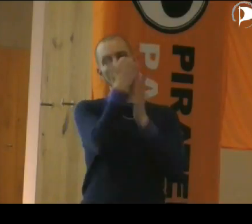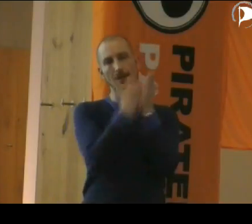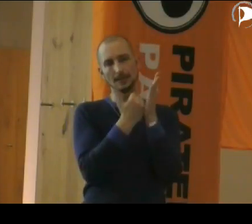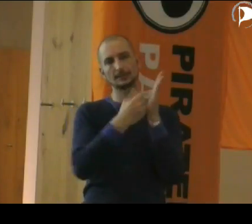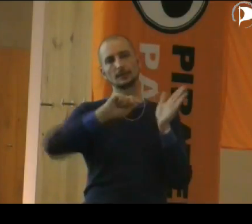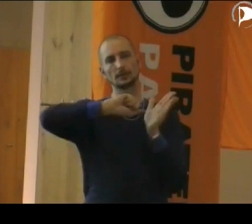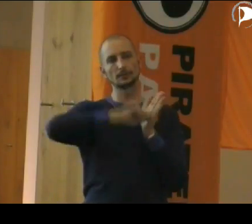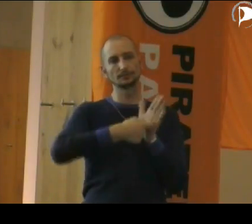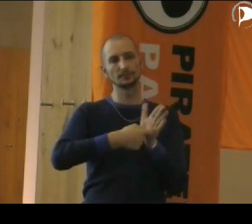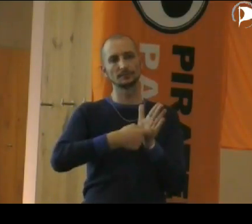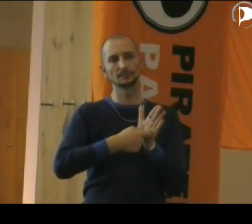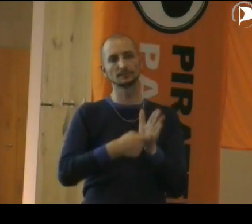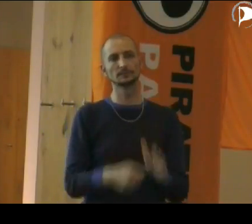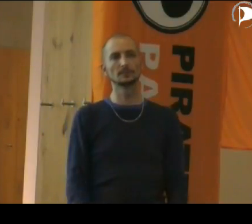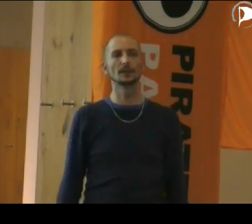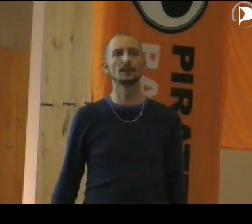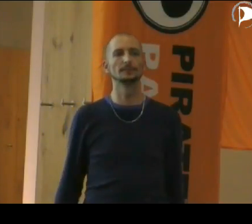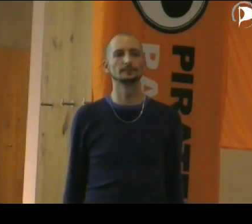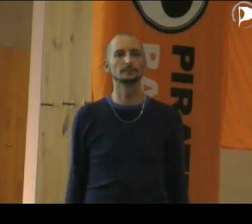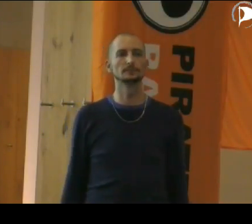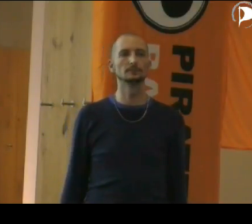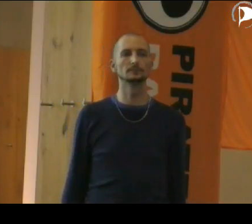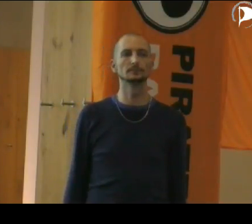geschlossen doch mit